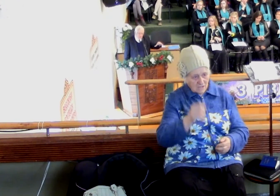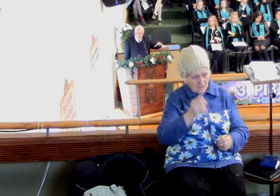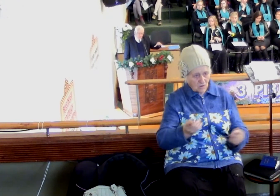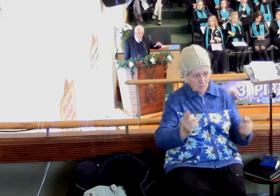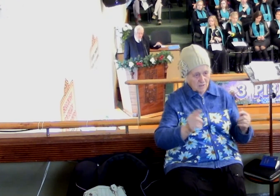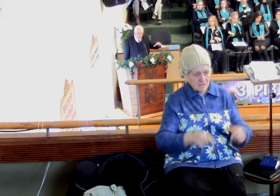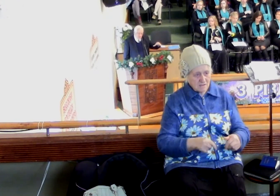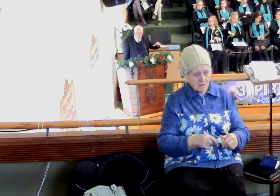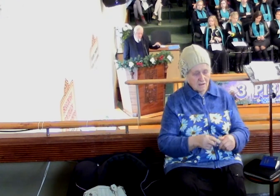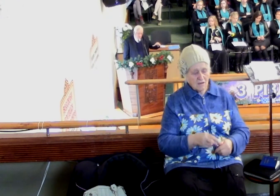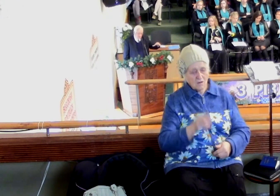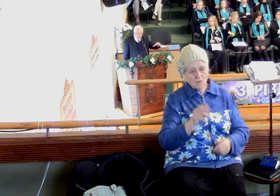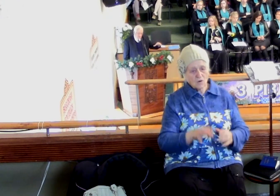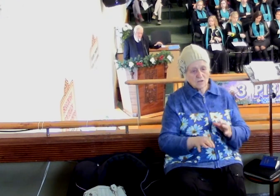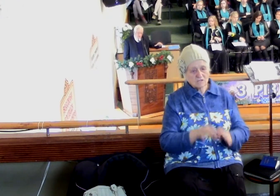народ свой